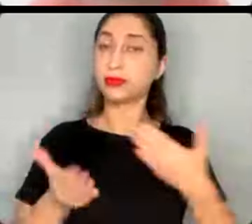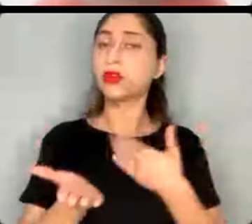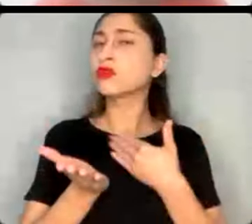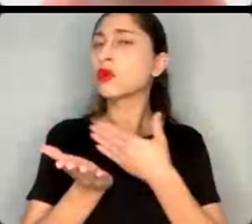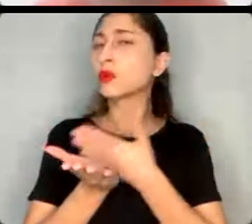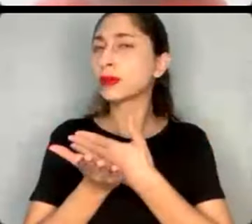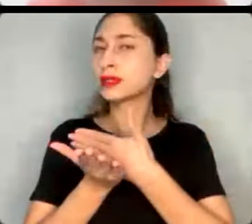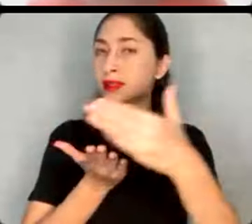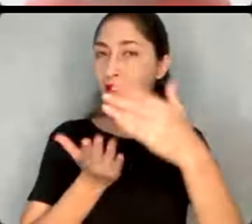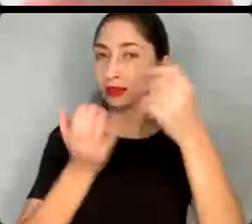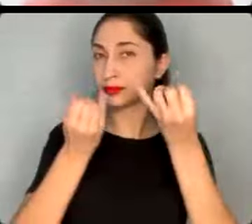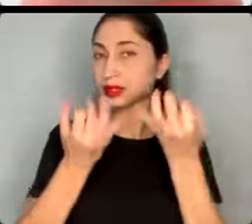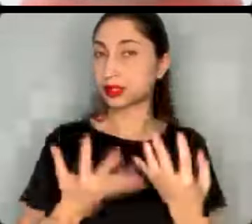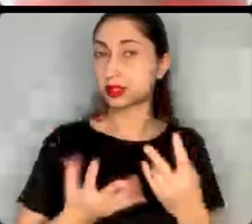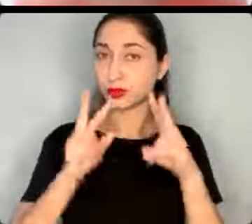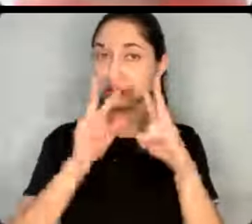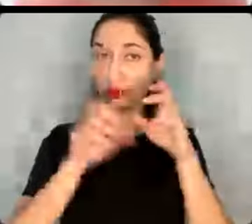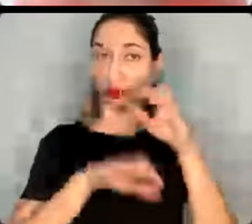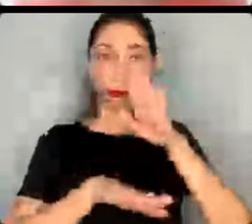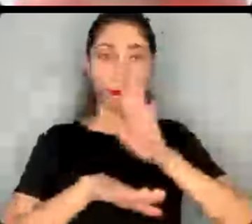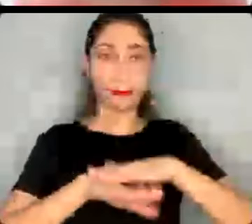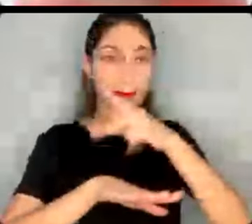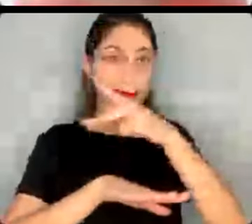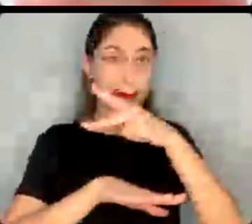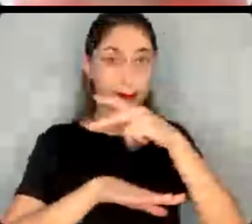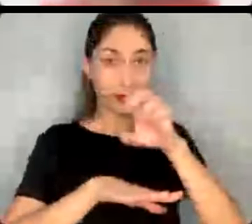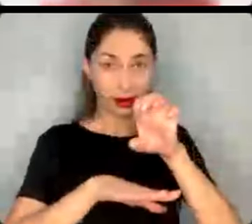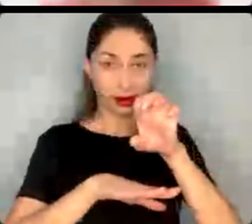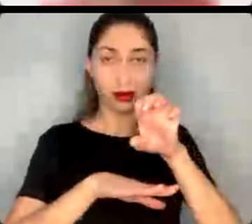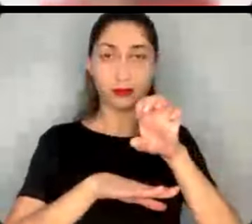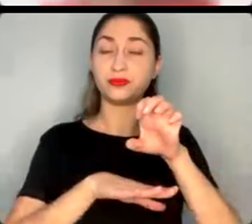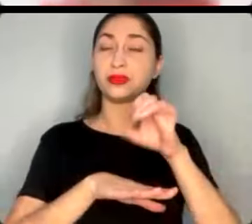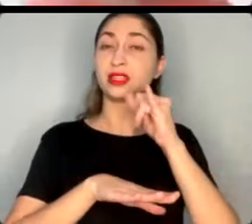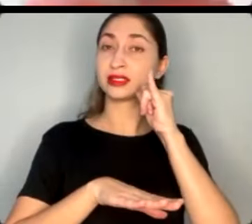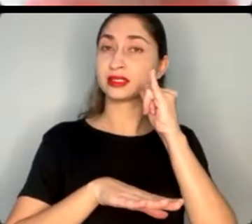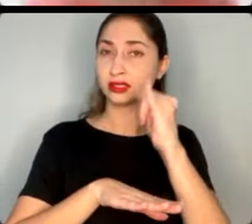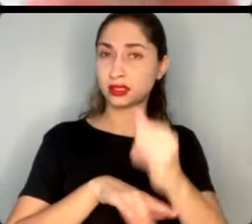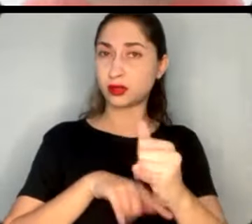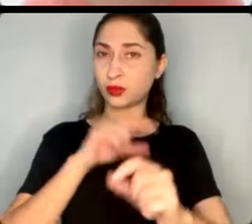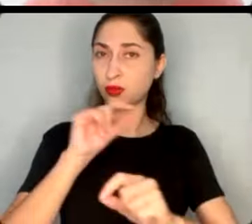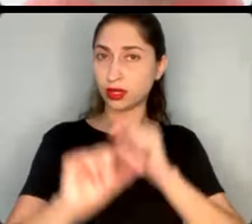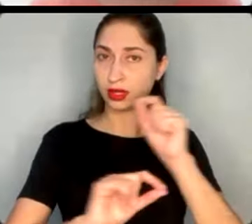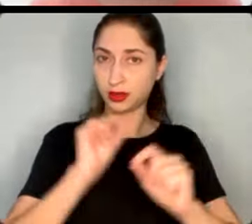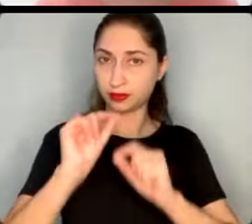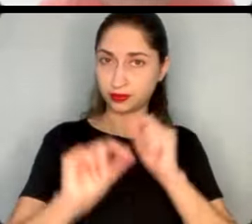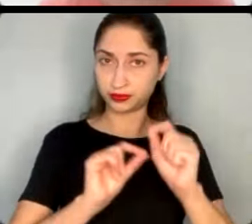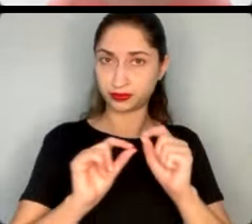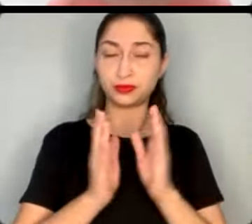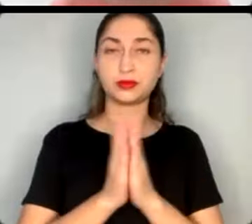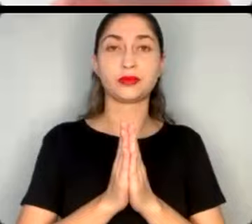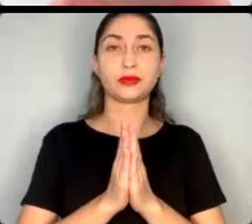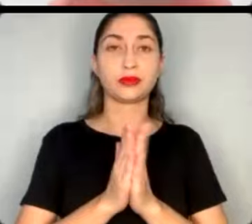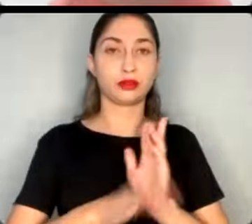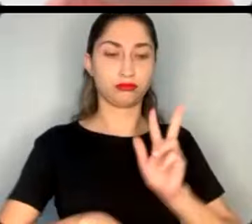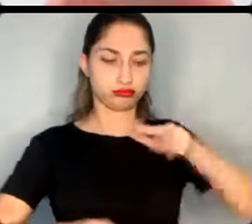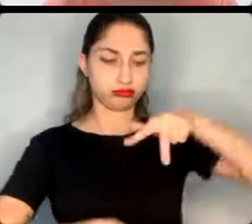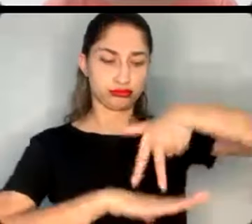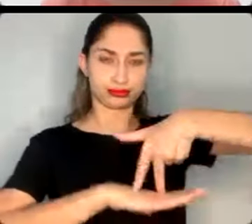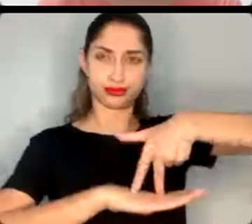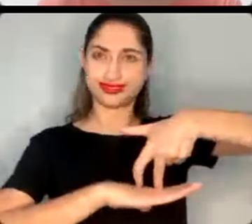pelos pés, e dizendo também que estar de pé, né, em 2